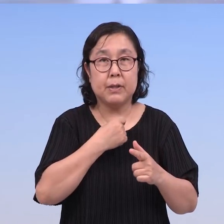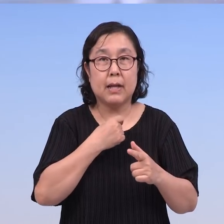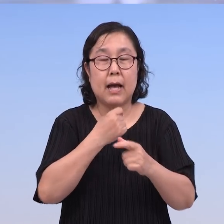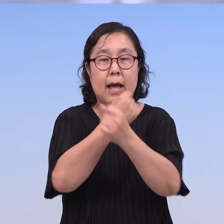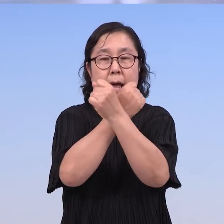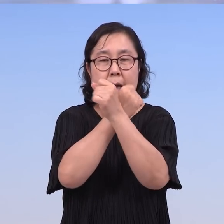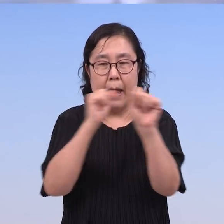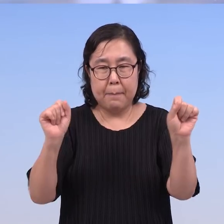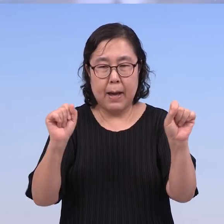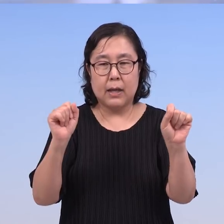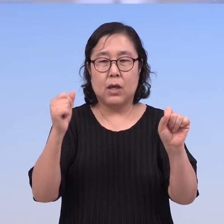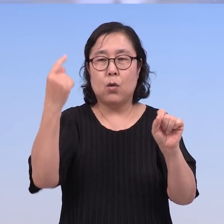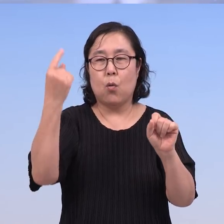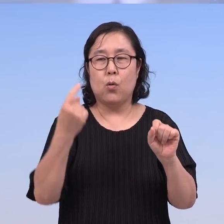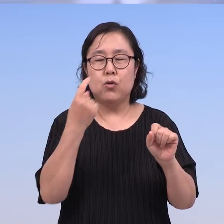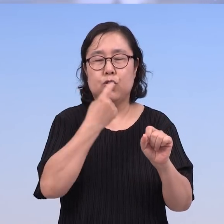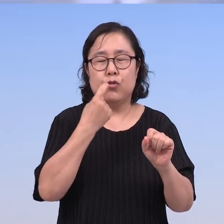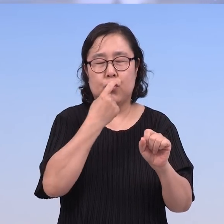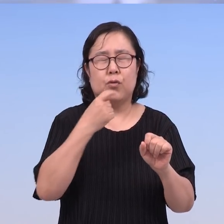해방이 이렇게 빨리 올 줄 몰랐지.